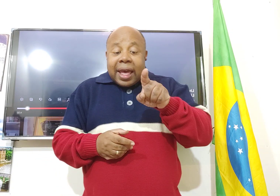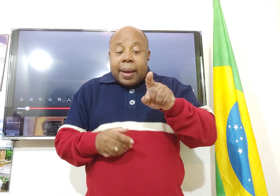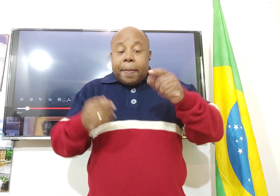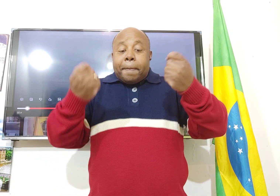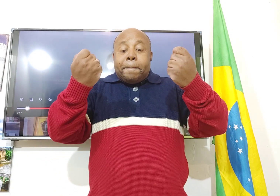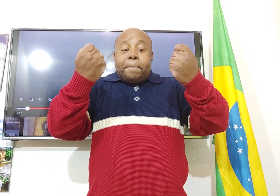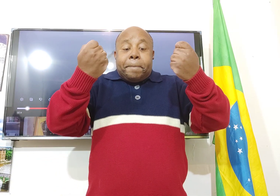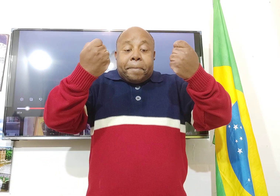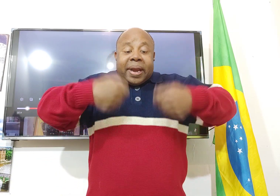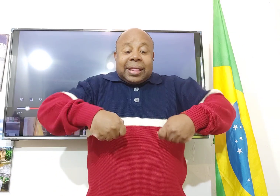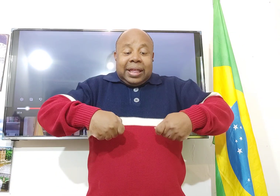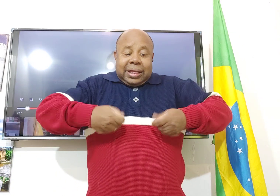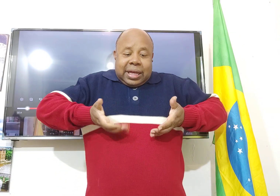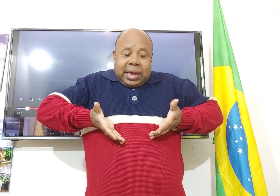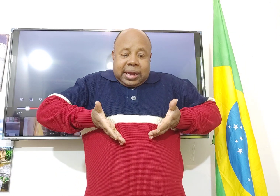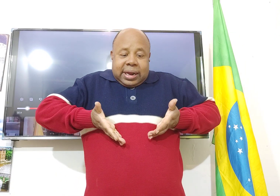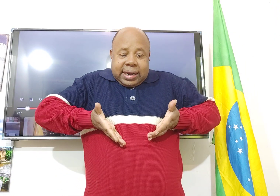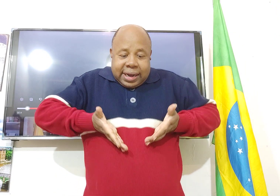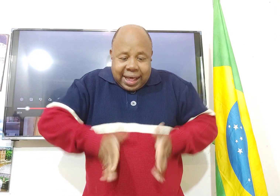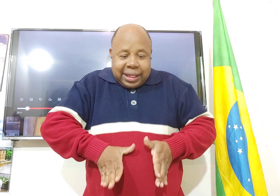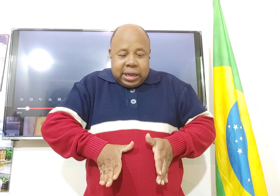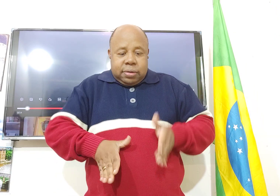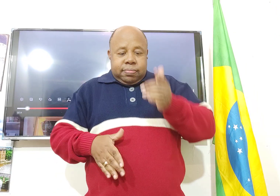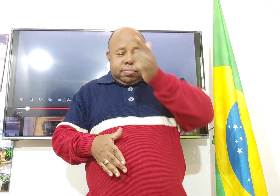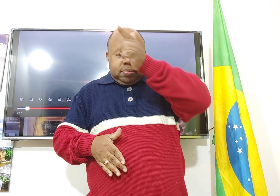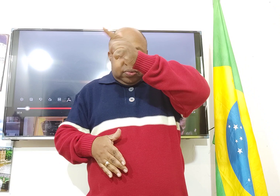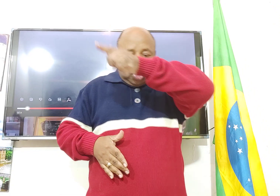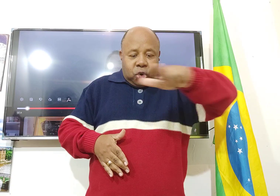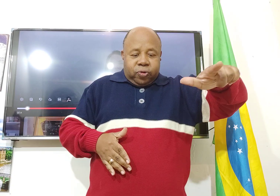você precisa nascer de novo.